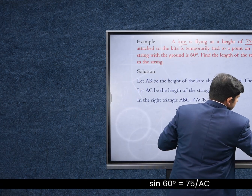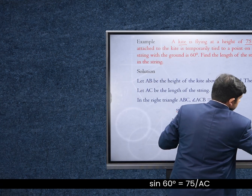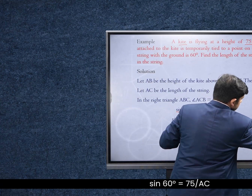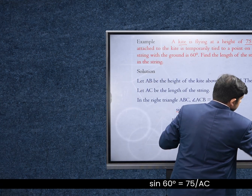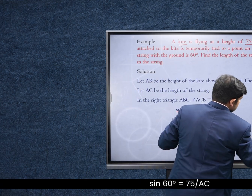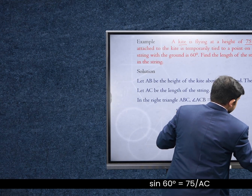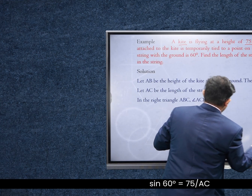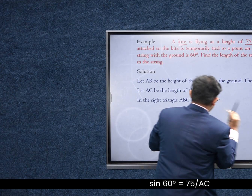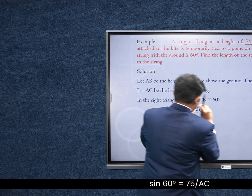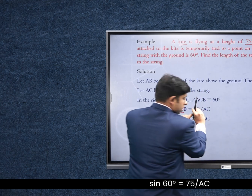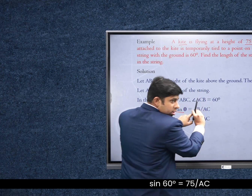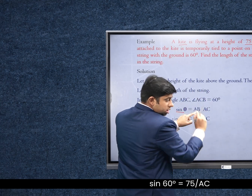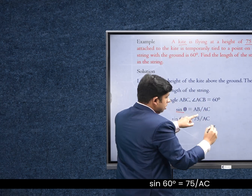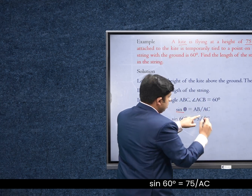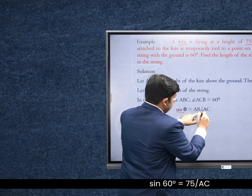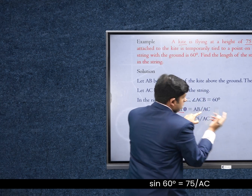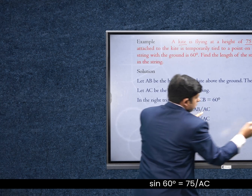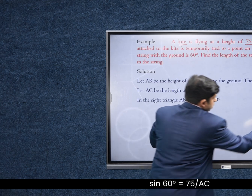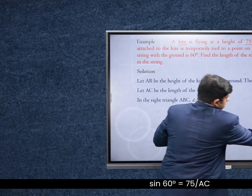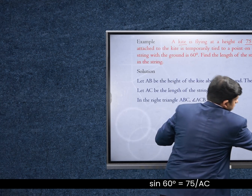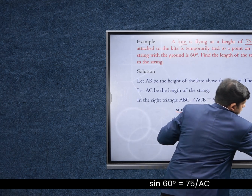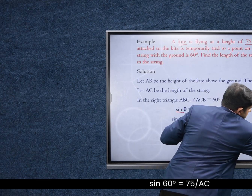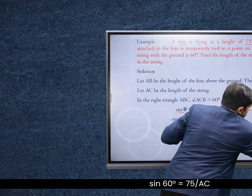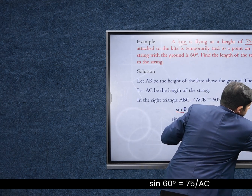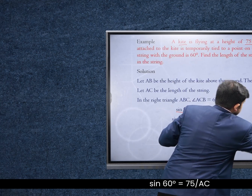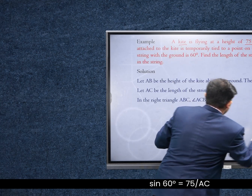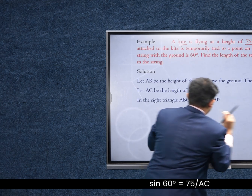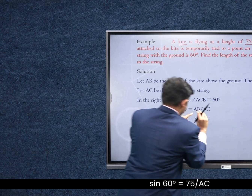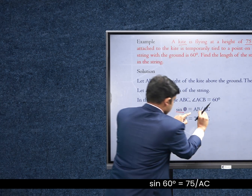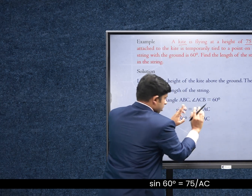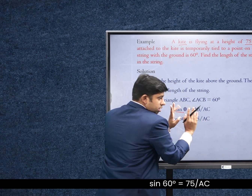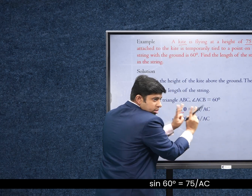साइन 60 अंश बरोबर 75/AC.